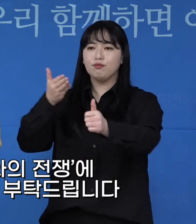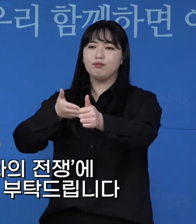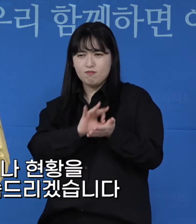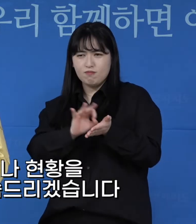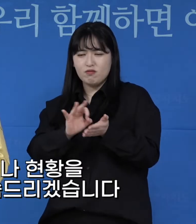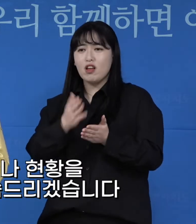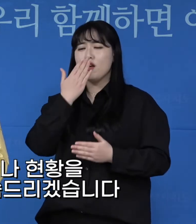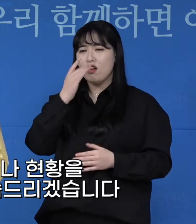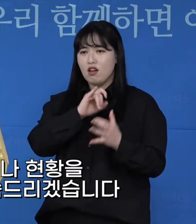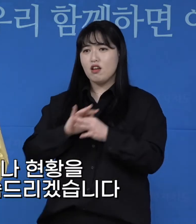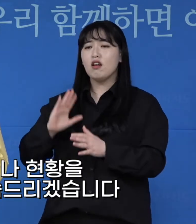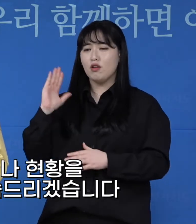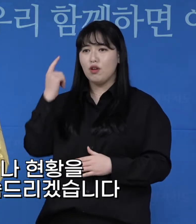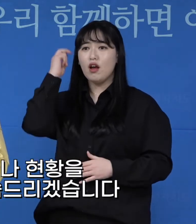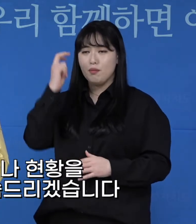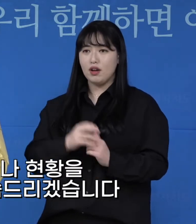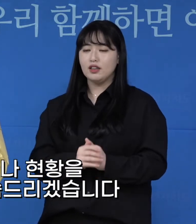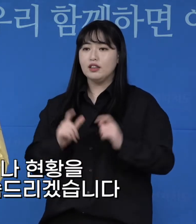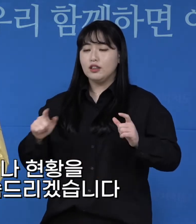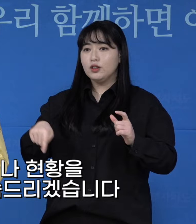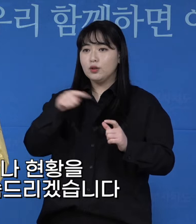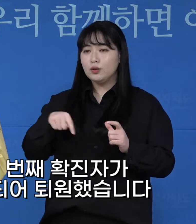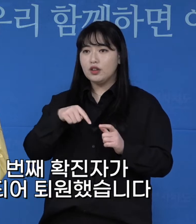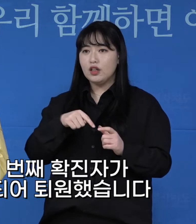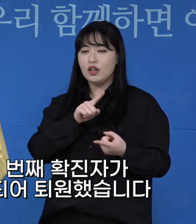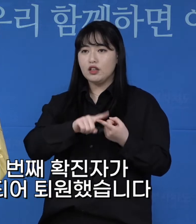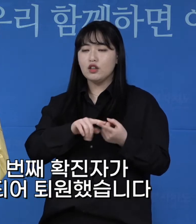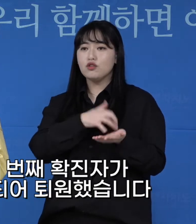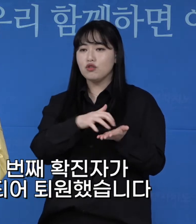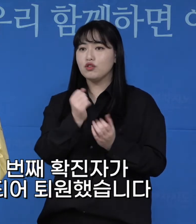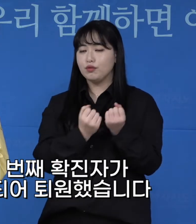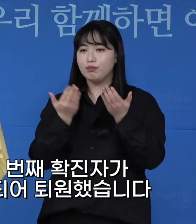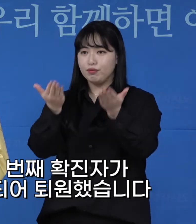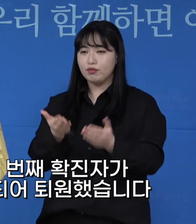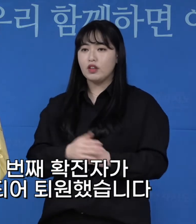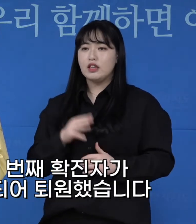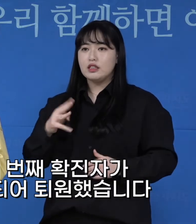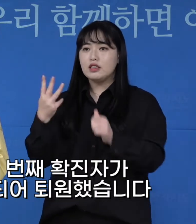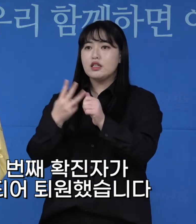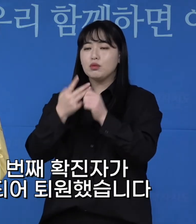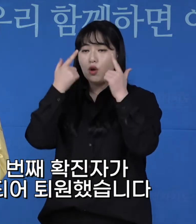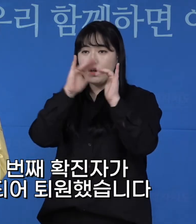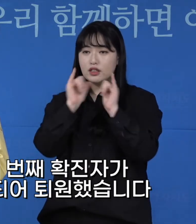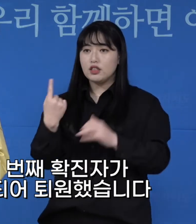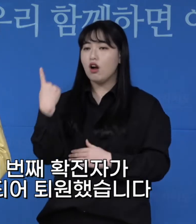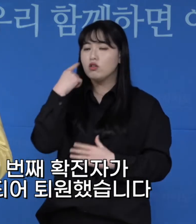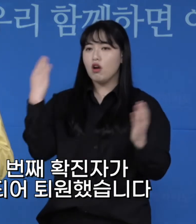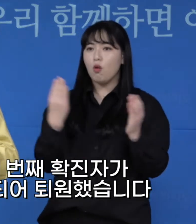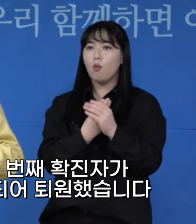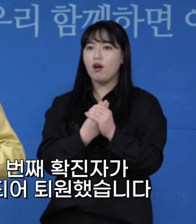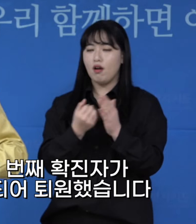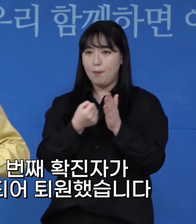부탁드리겠습니다. 도내 코로나 현황을 간략하게 말씀드리겠습니다. 도내 코로나의 3번째 확진자가 어제